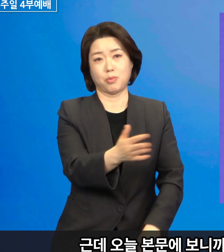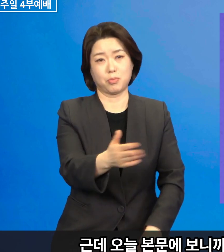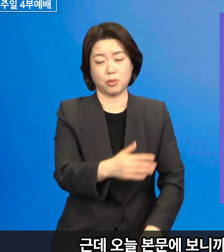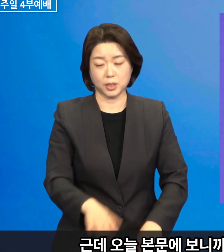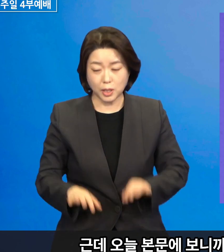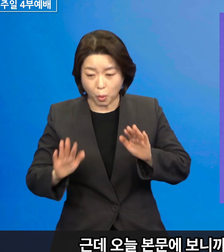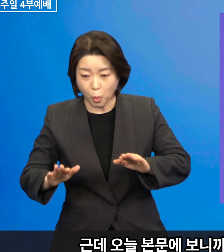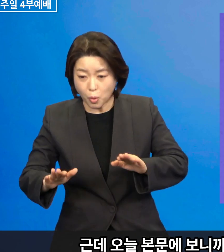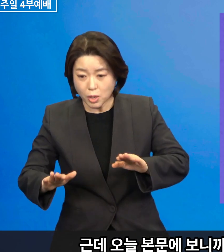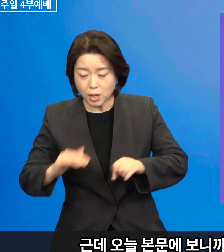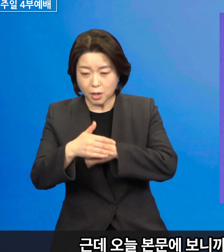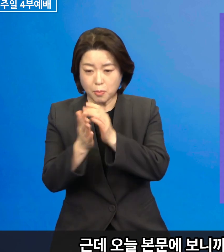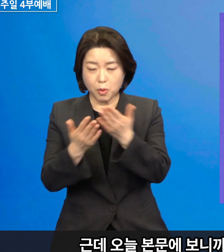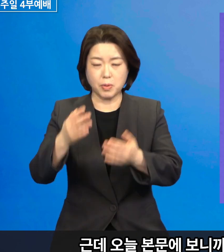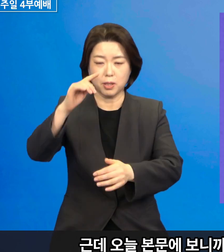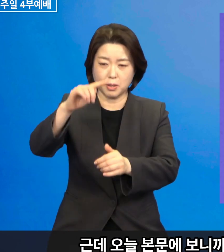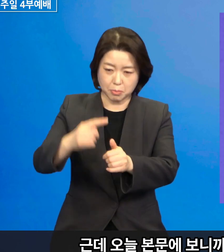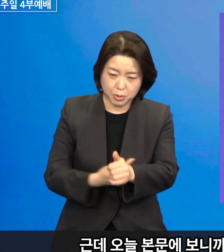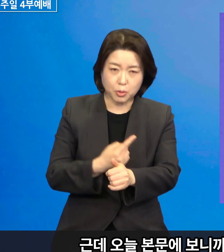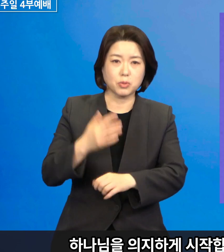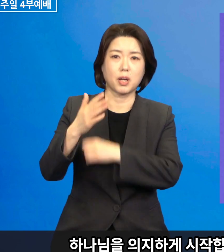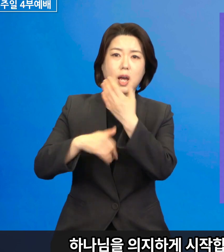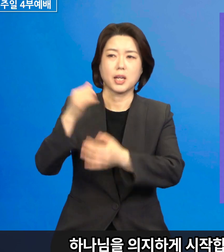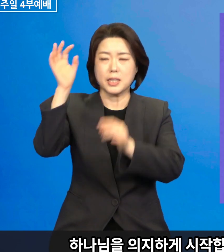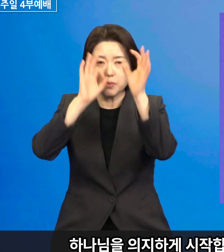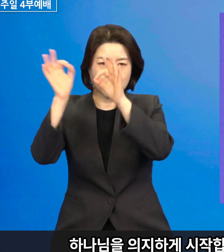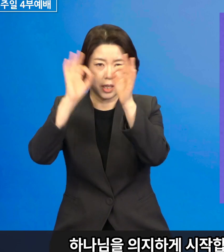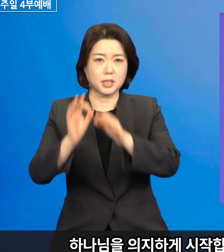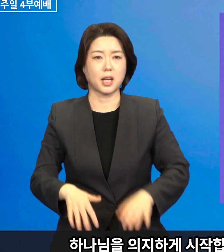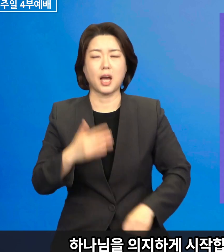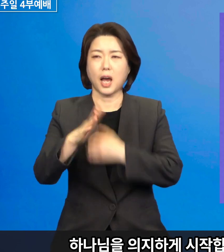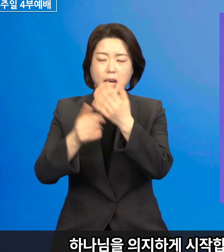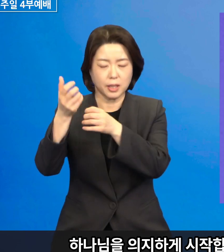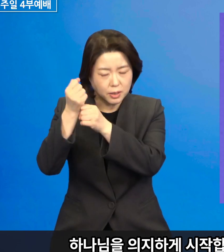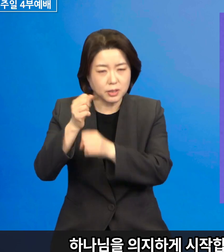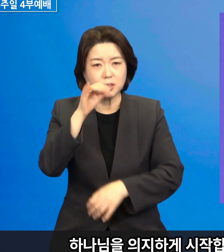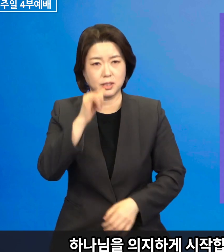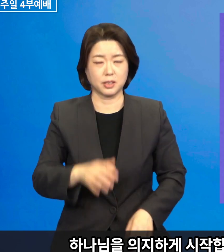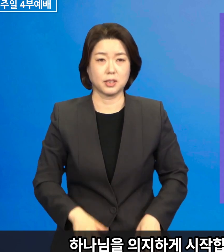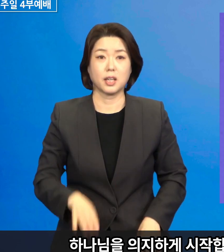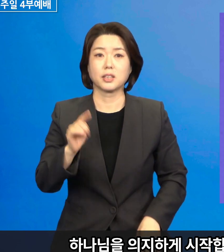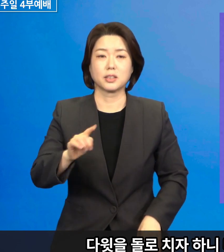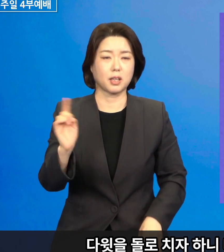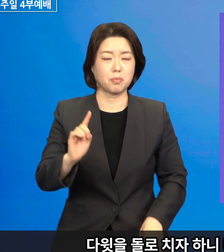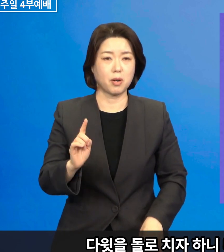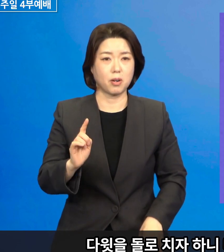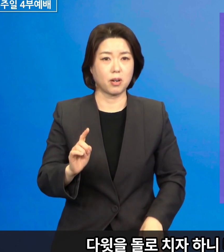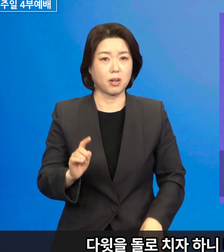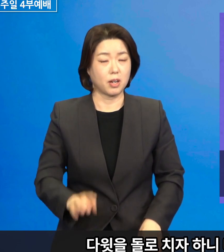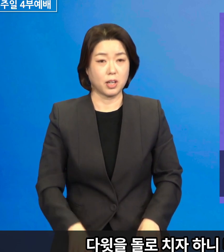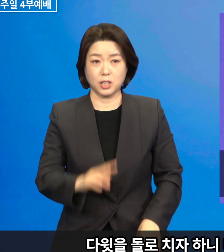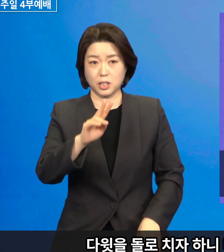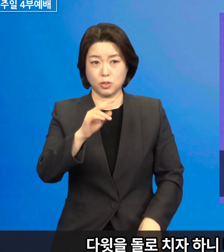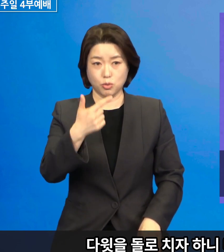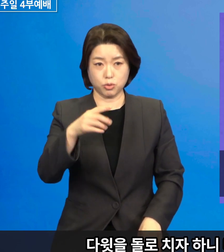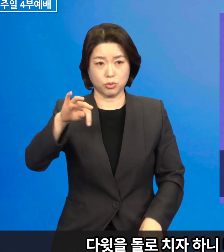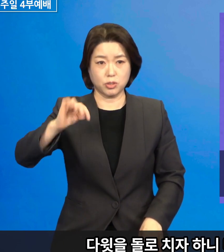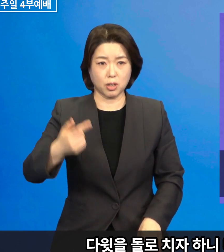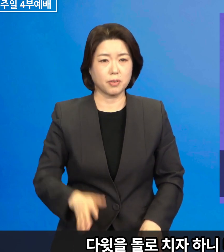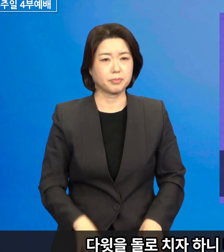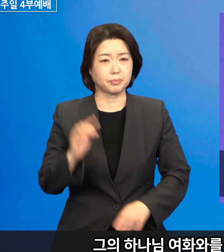오늘 본문에 보니까 비로소 하나님을 찾습니다. 하나님을 의지하기 시작합니다. 바로 그것이 6절이에요. 다윗을 돌로 치자 하니 다윗이